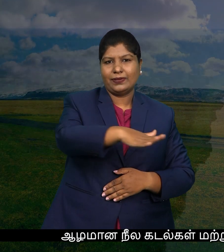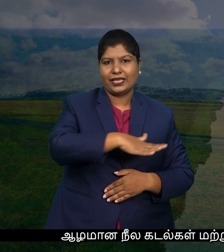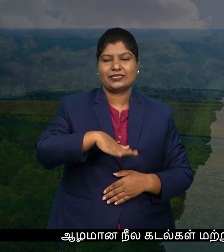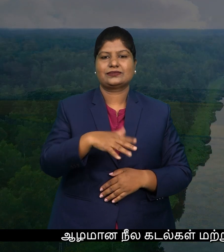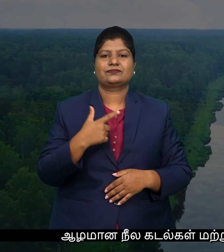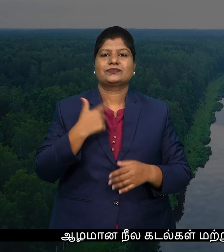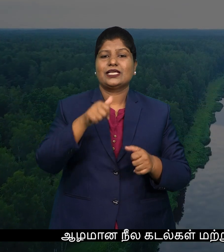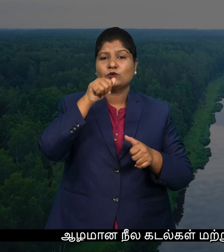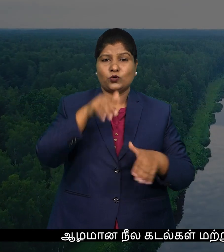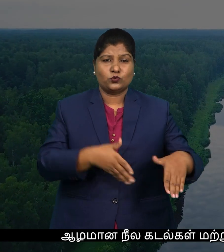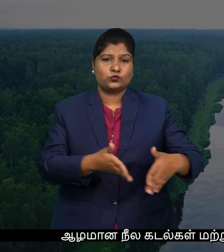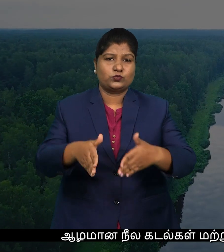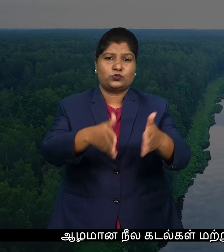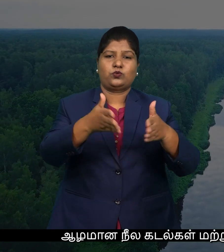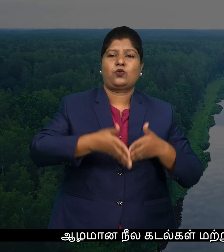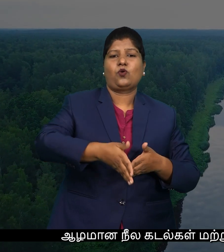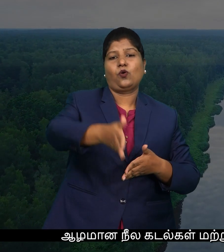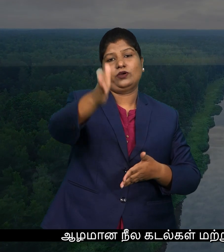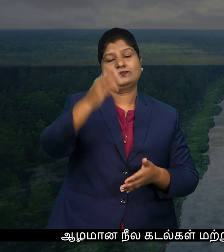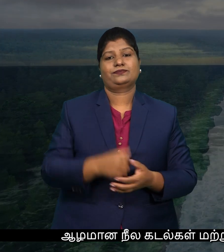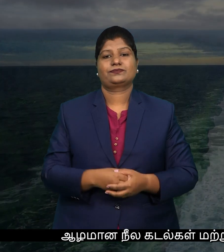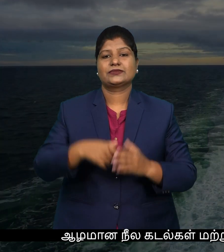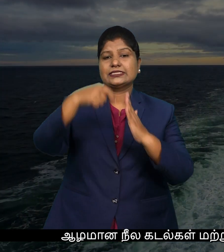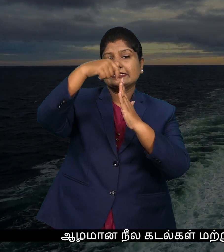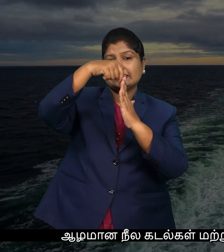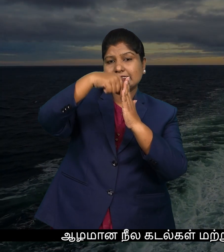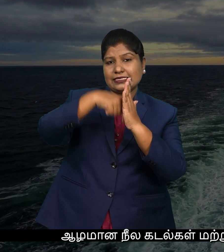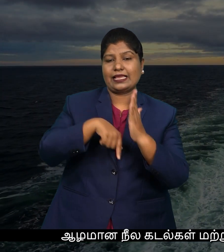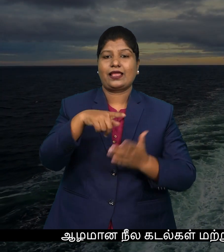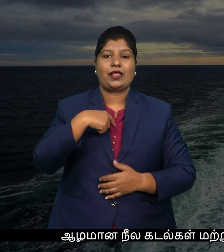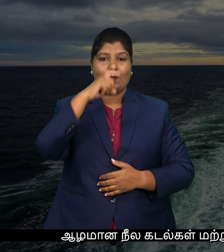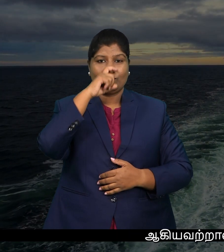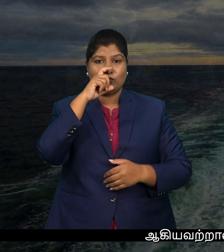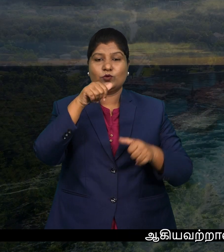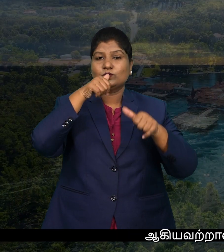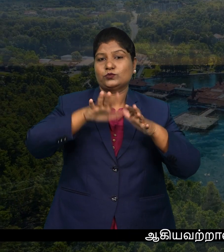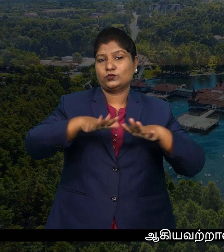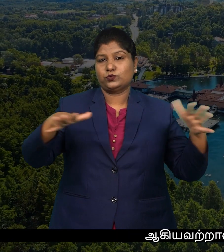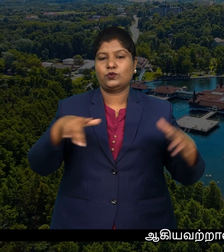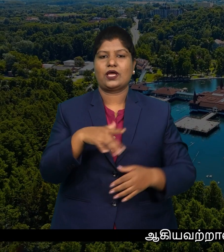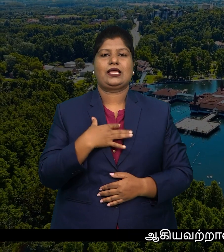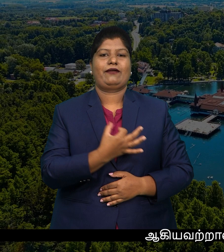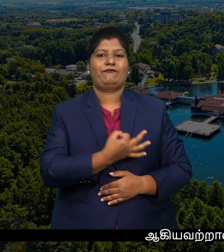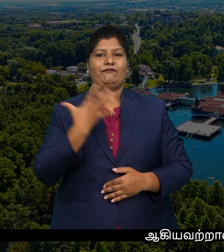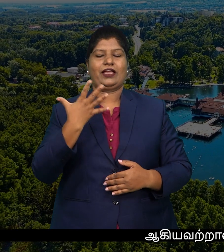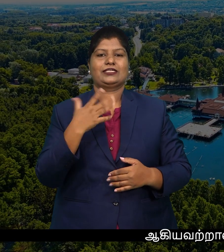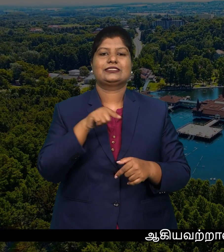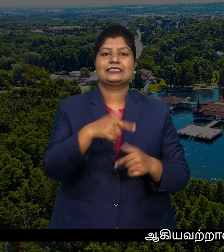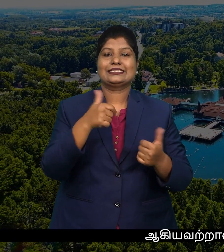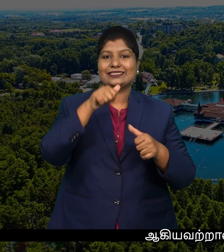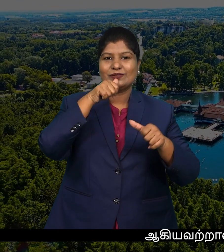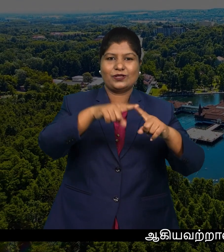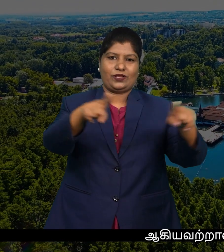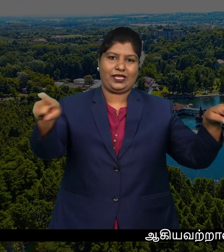ஆழமான நீல கடல்கள் மற்றும் புத்துணர்ச்சியூட்டும் ஏரிகள் ஆகியவற்றால் நிரம்பியுள்ளது.